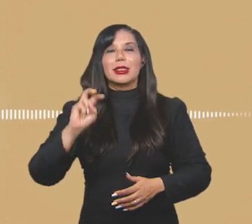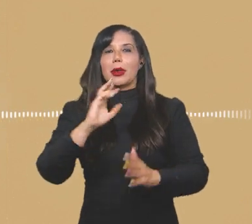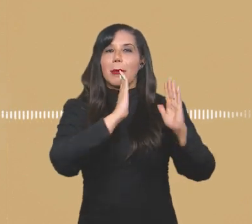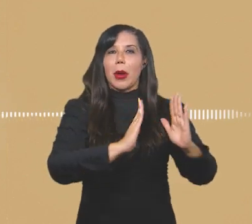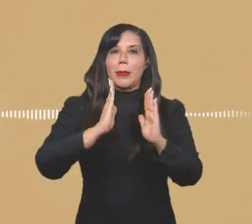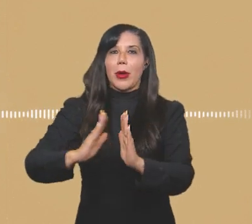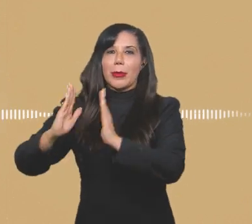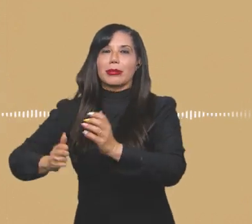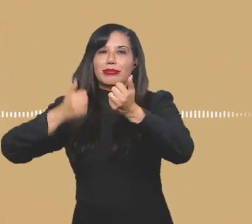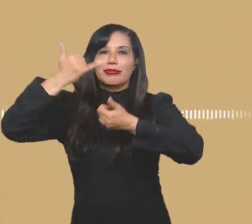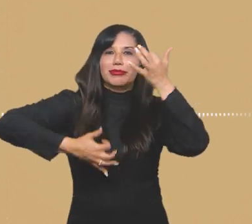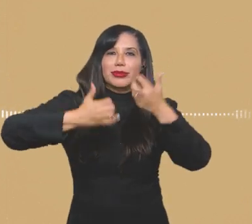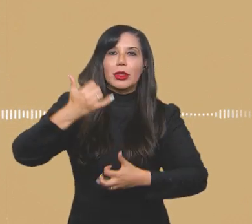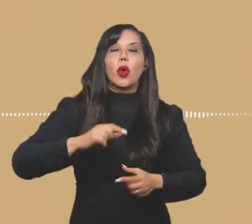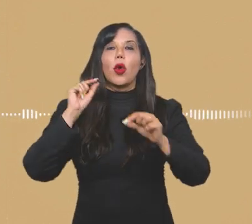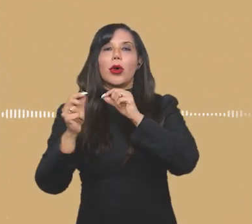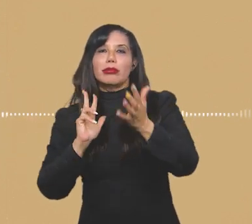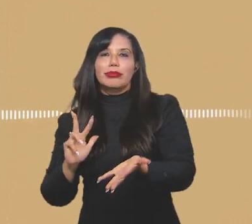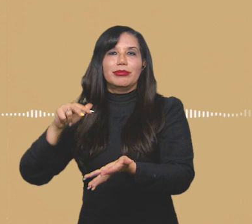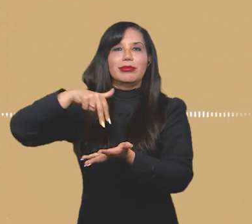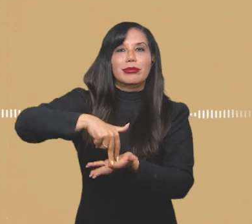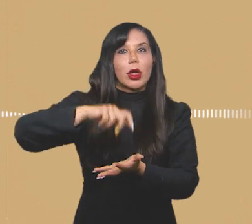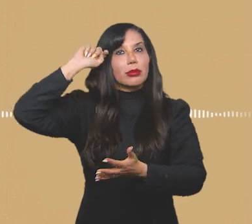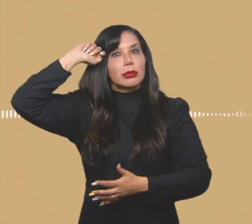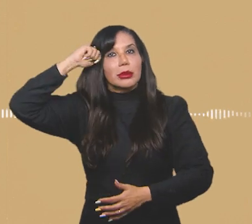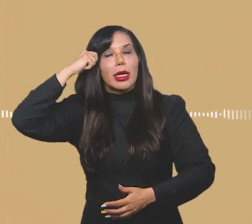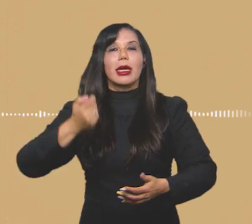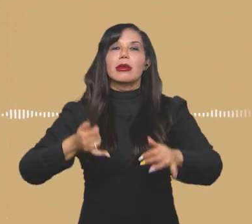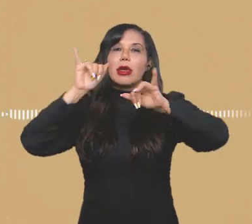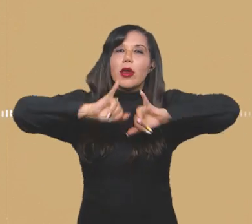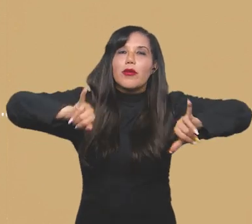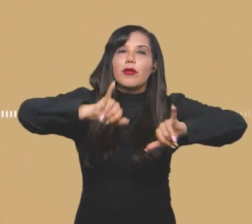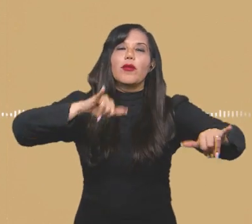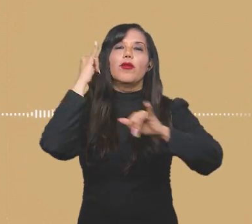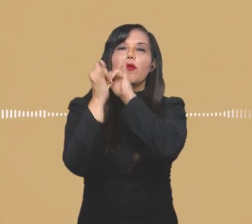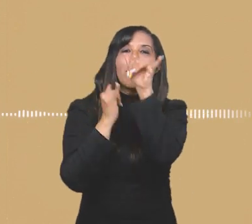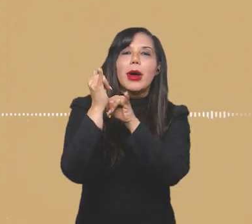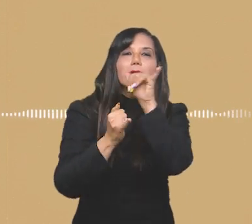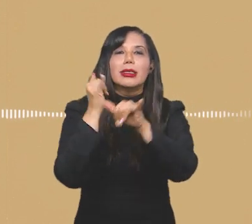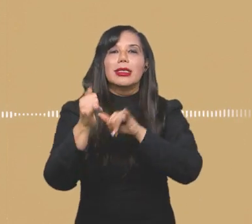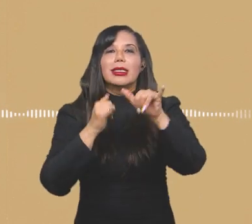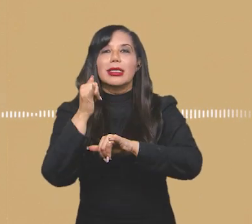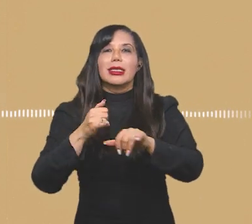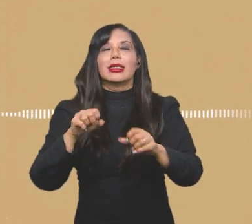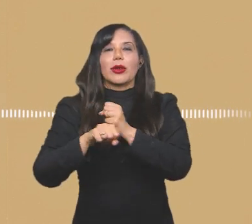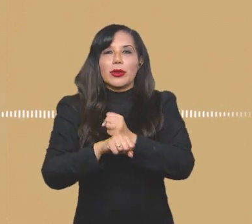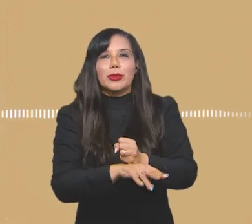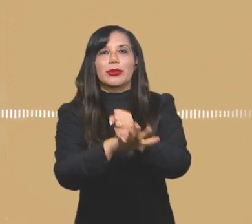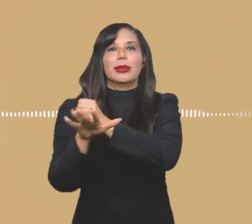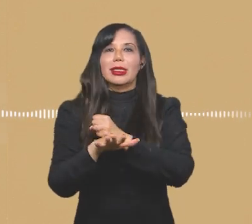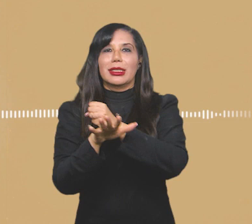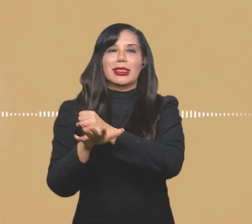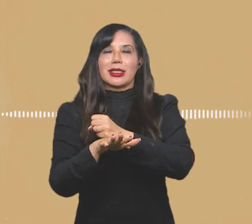algumas iniciativas que deram espaço de fala para a população negra levar e receber informação por meio de uma mídia